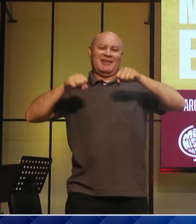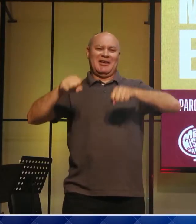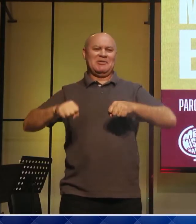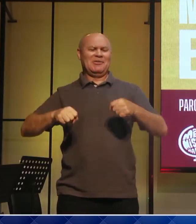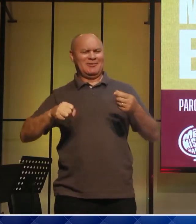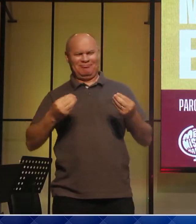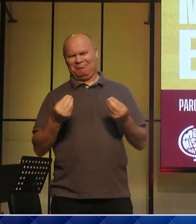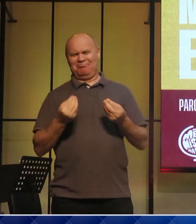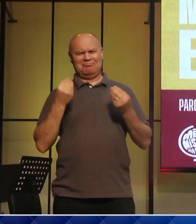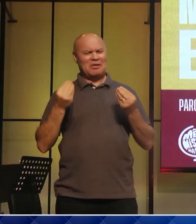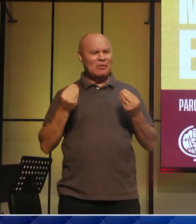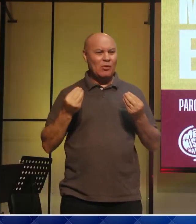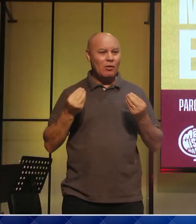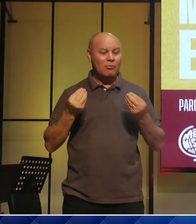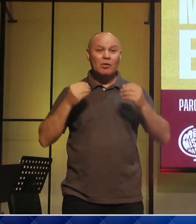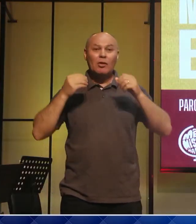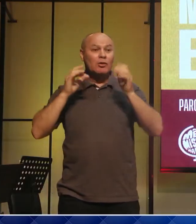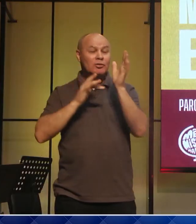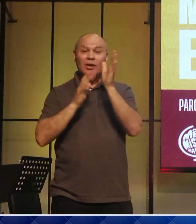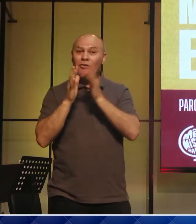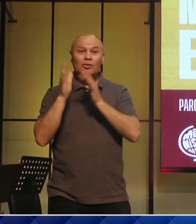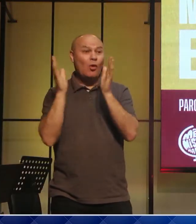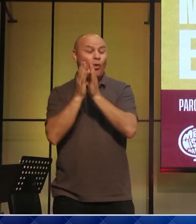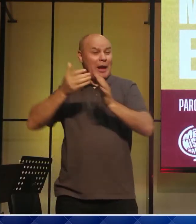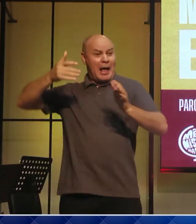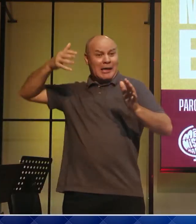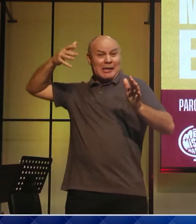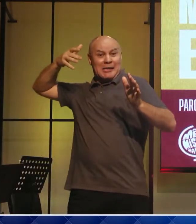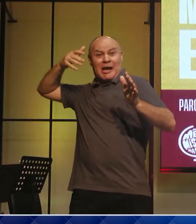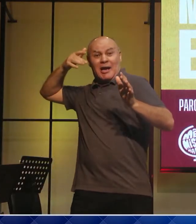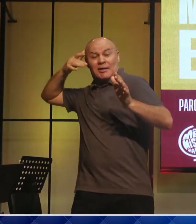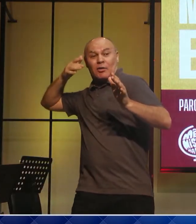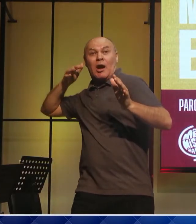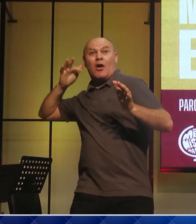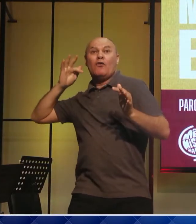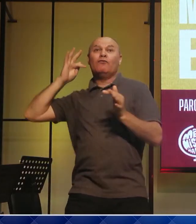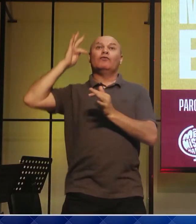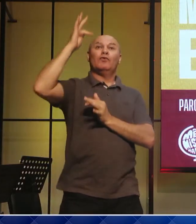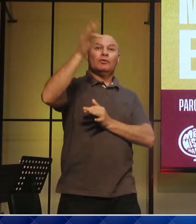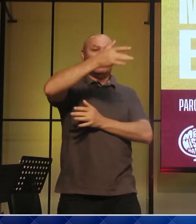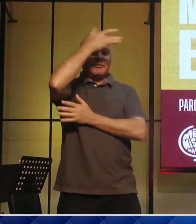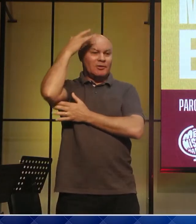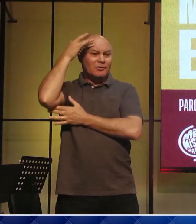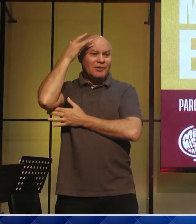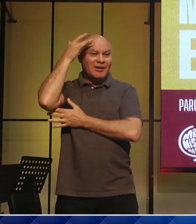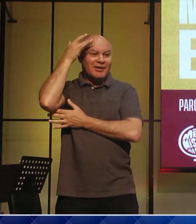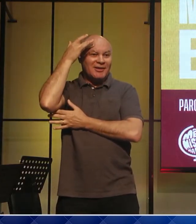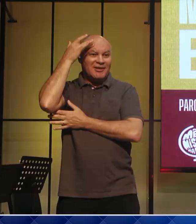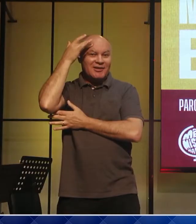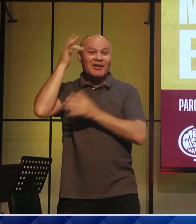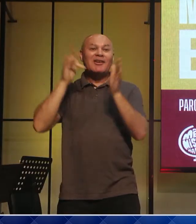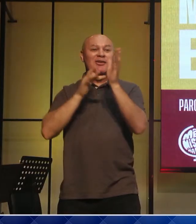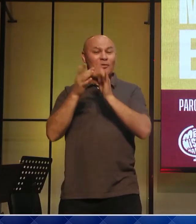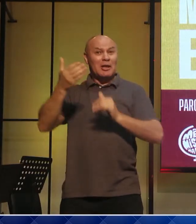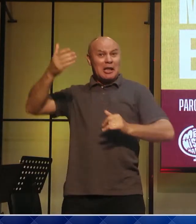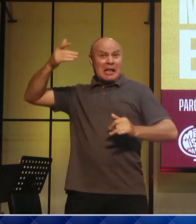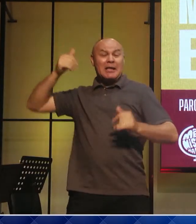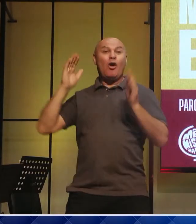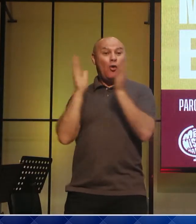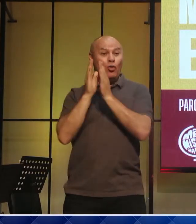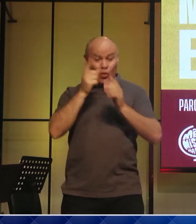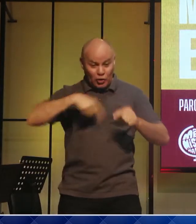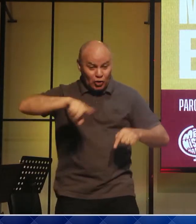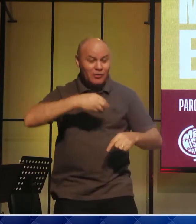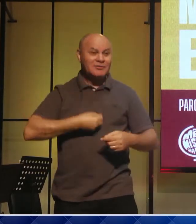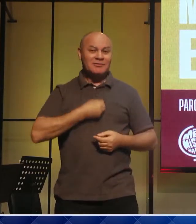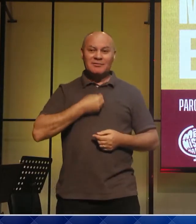orou apenas para aquele povo, mas orou por nós que estamos aqui, a fim de que todos sejam um.